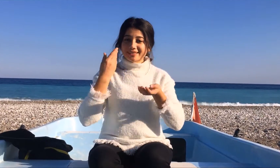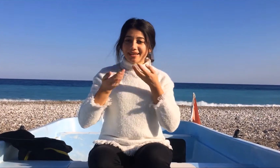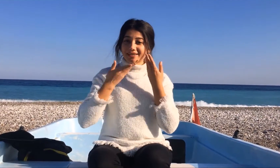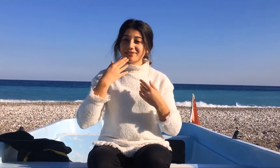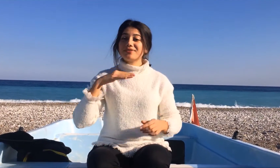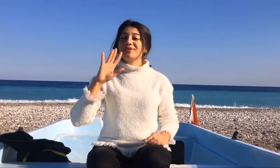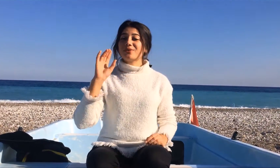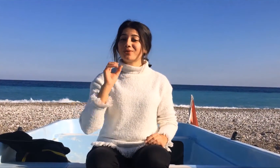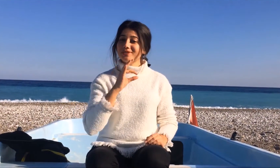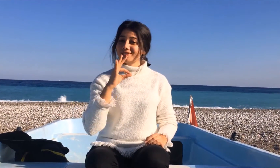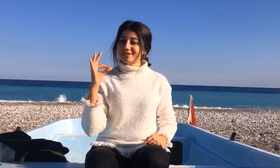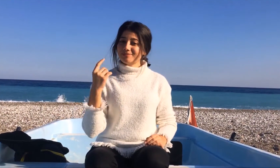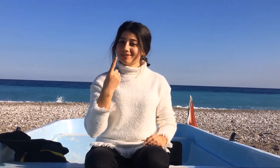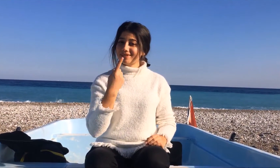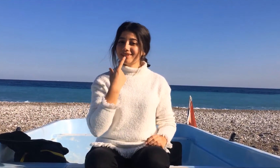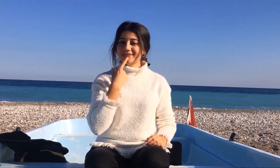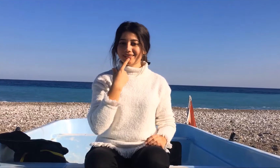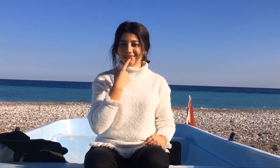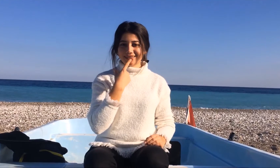Tarifi yok hiçbir dilde.